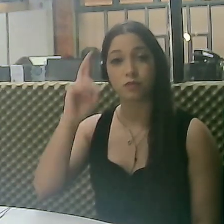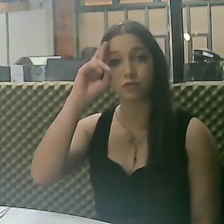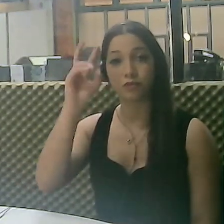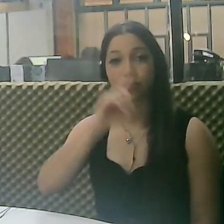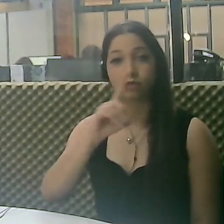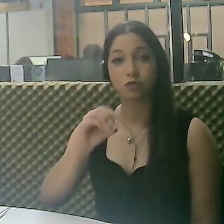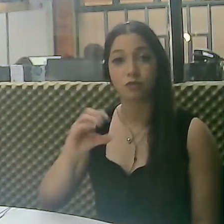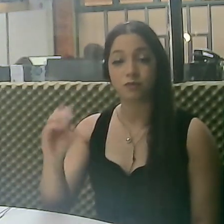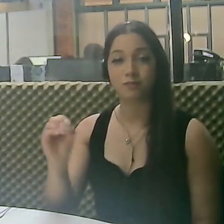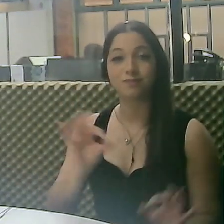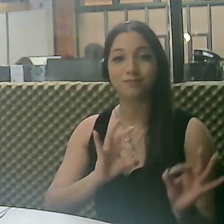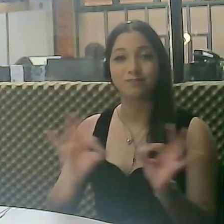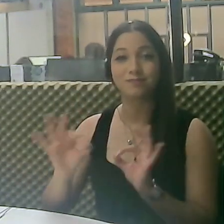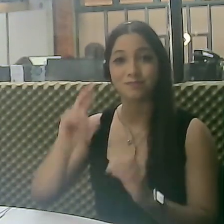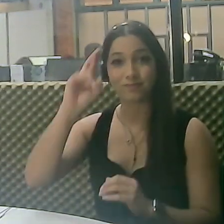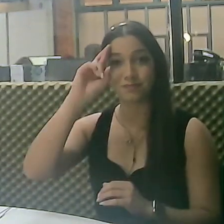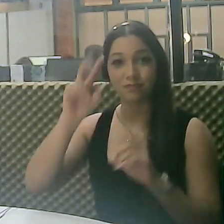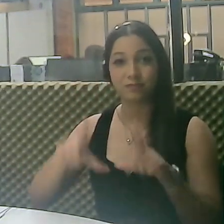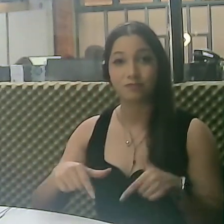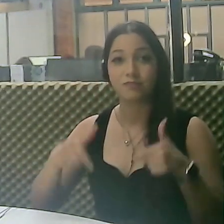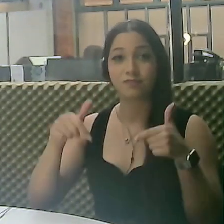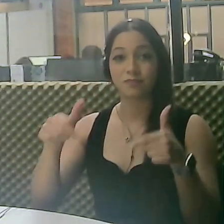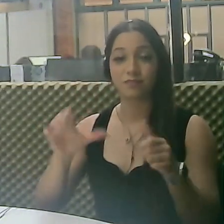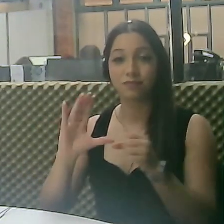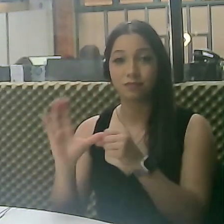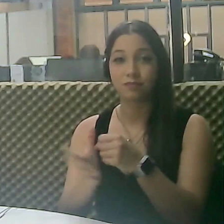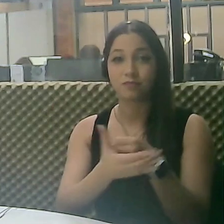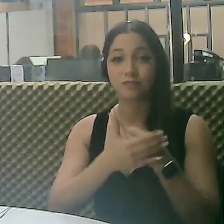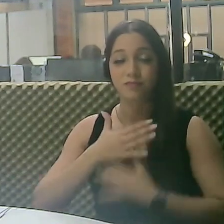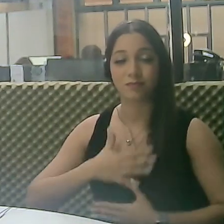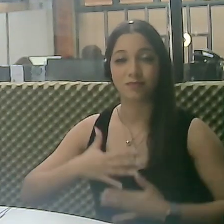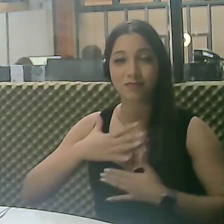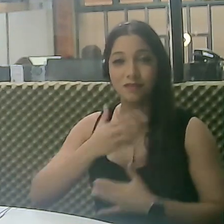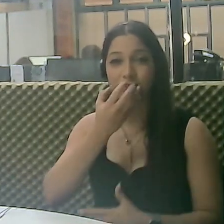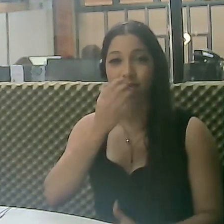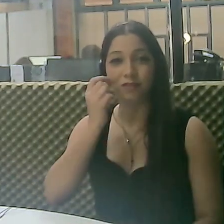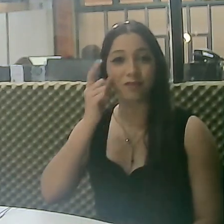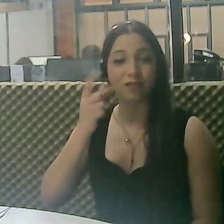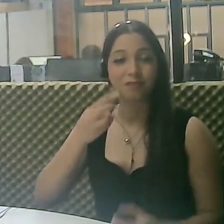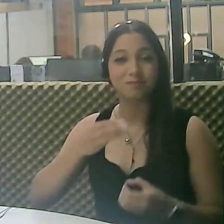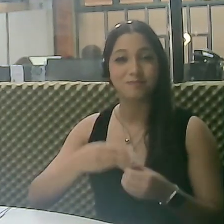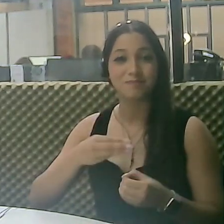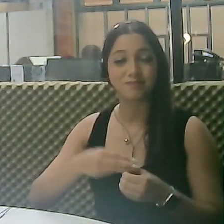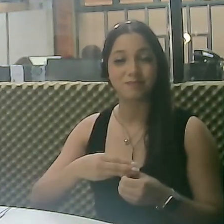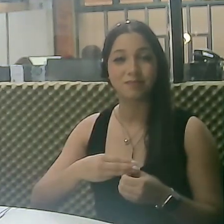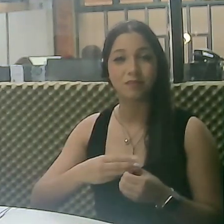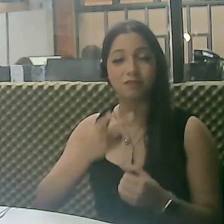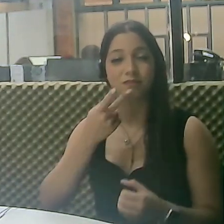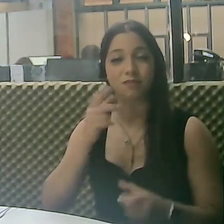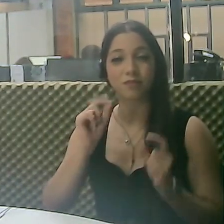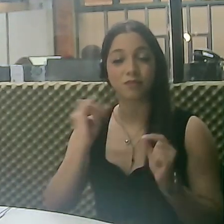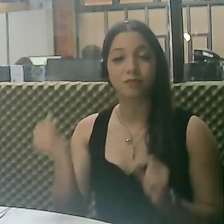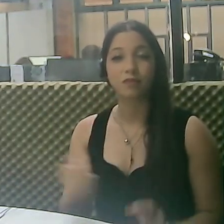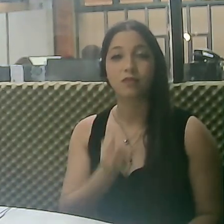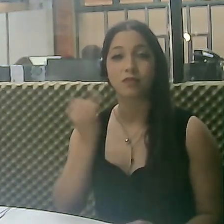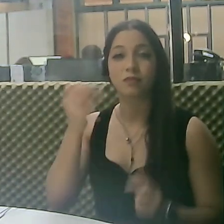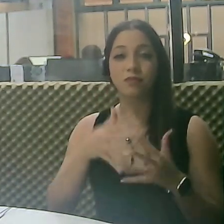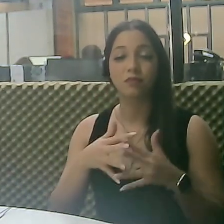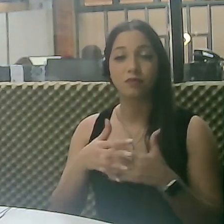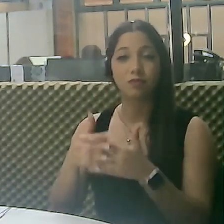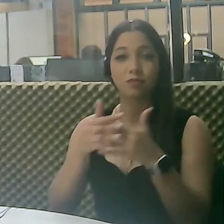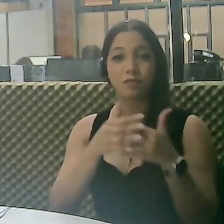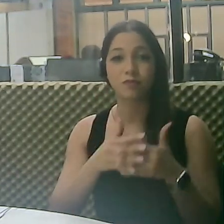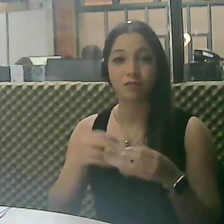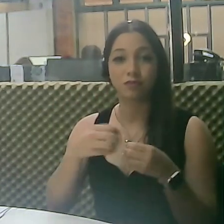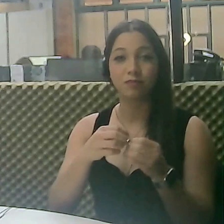e gerente de projetos e execução na área de proteção e bem-estar animal do município, ressalta sobre o funcionamento do castramóvel